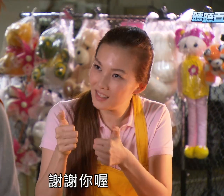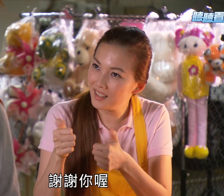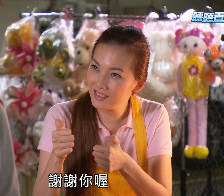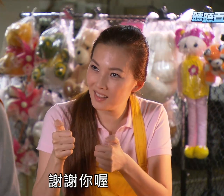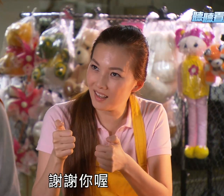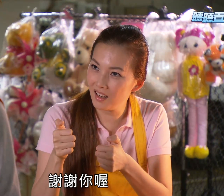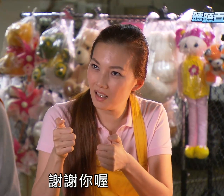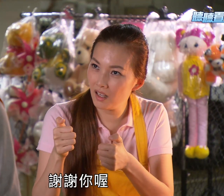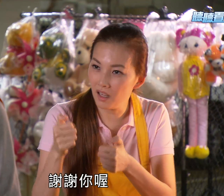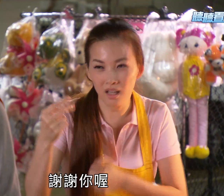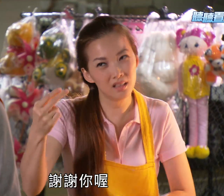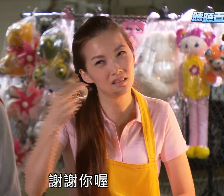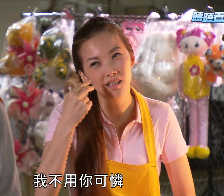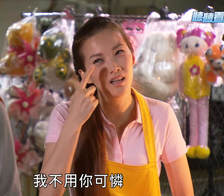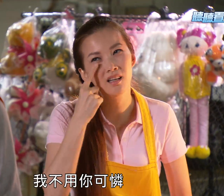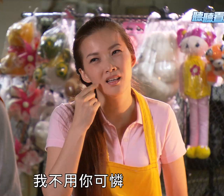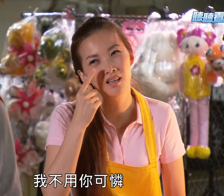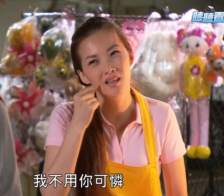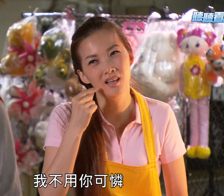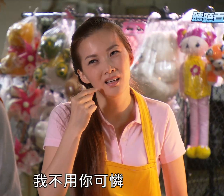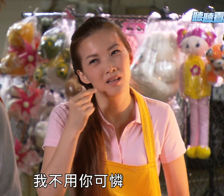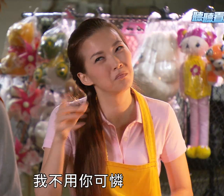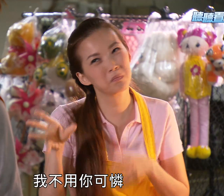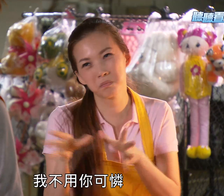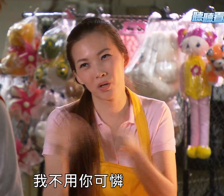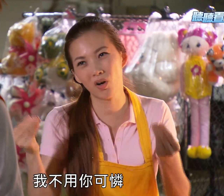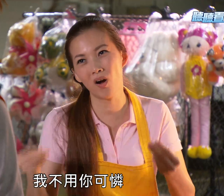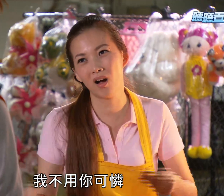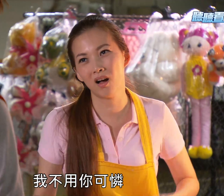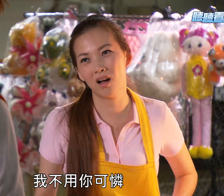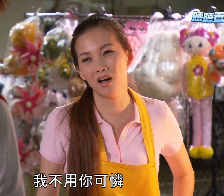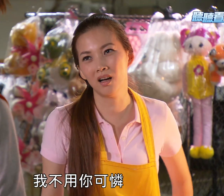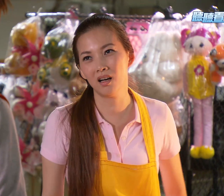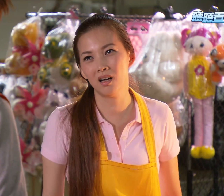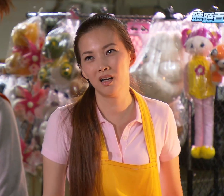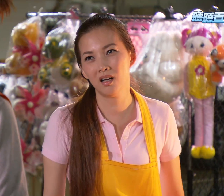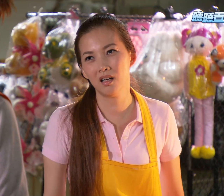谢谢你哦，我不用你可怜。